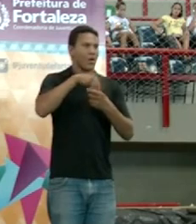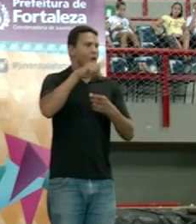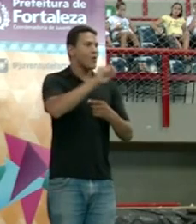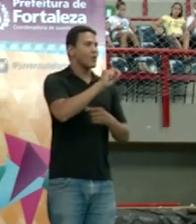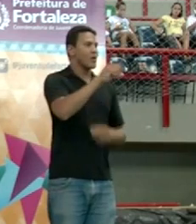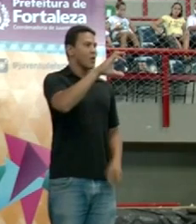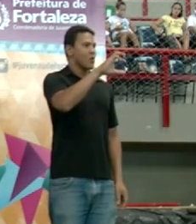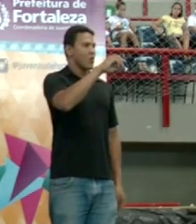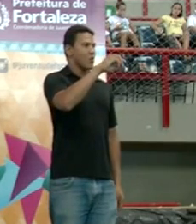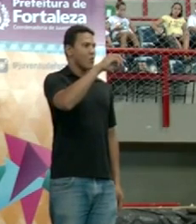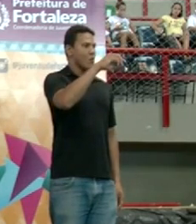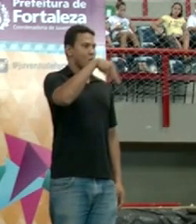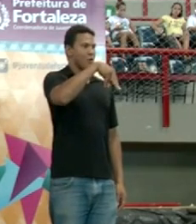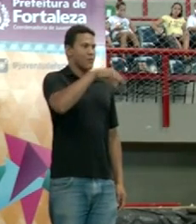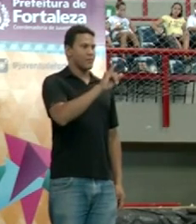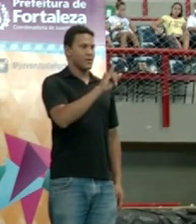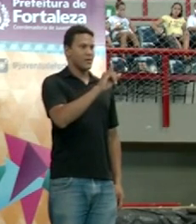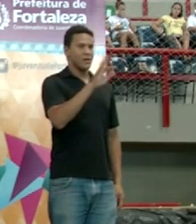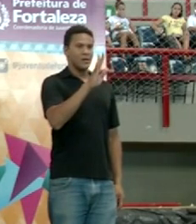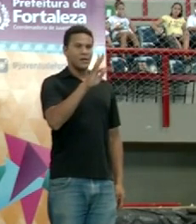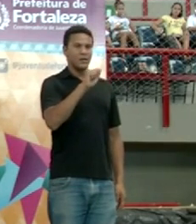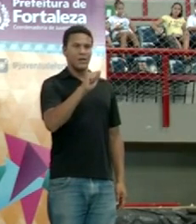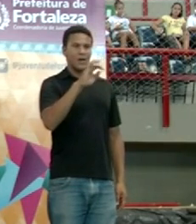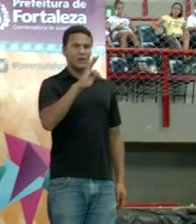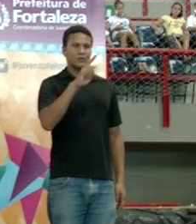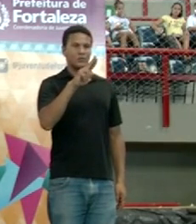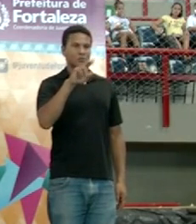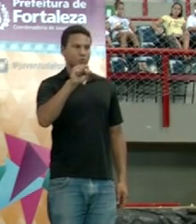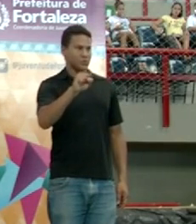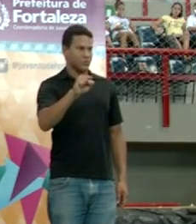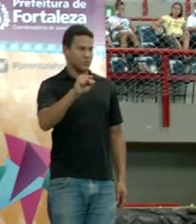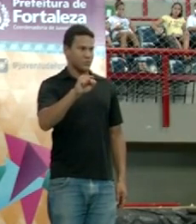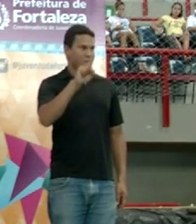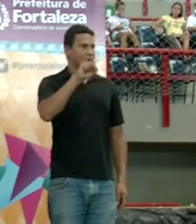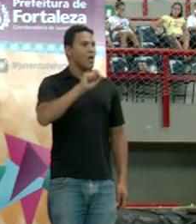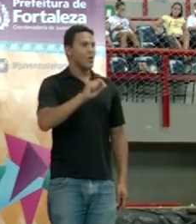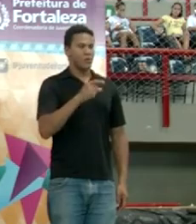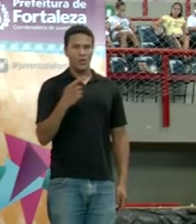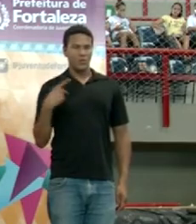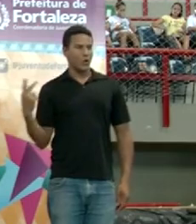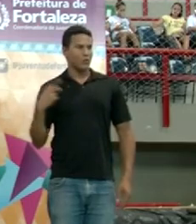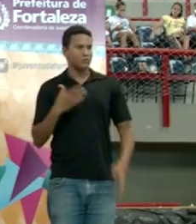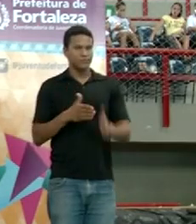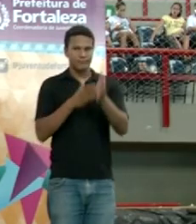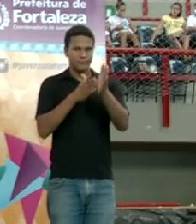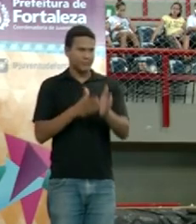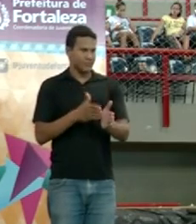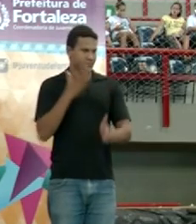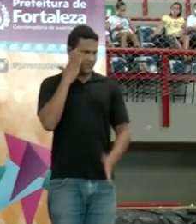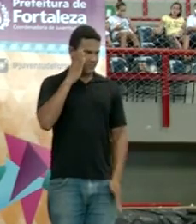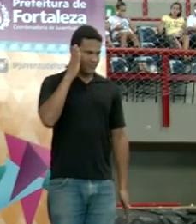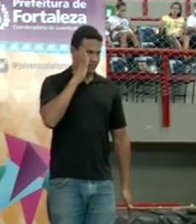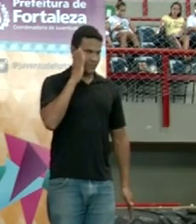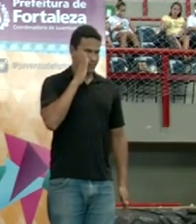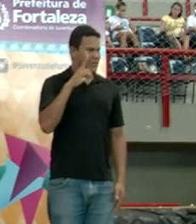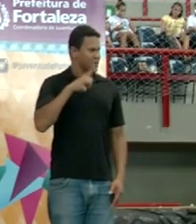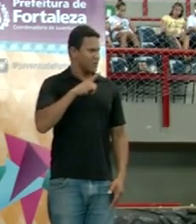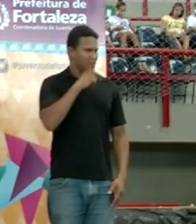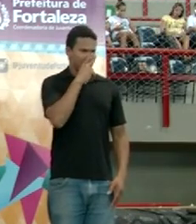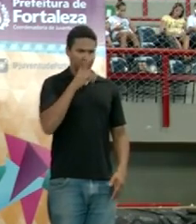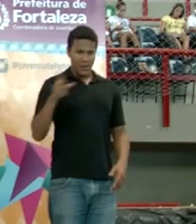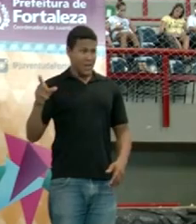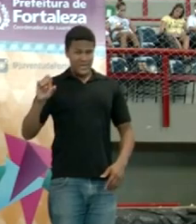comitatus. O nome comitatus quer dizer que um é fiel ao outro. O nome da cerimônia, quando